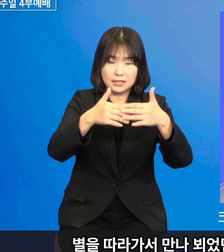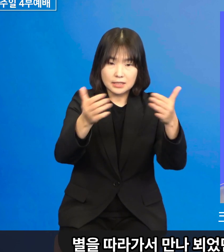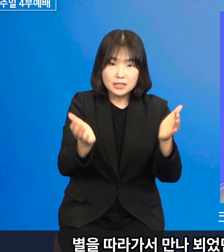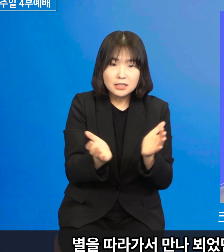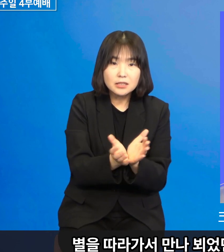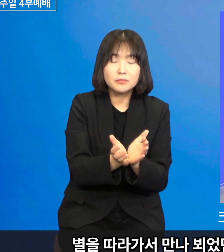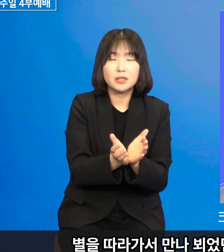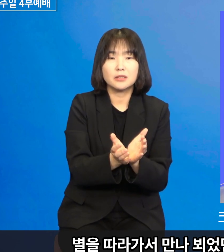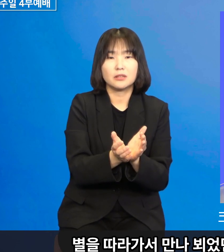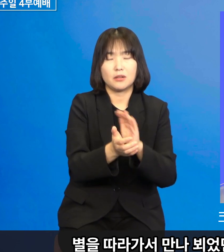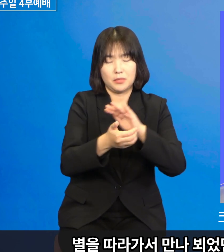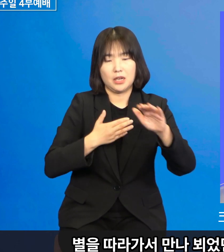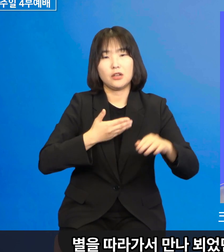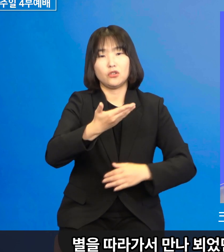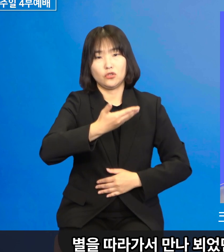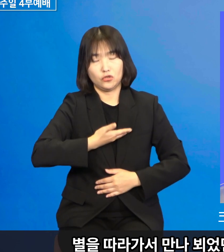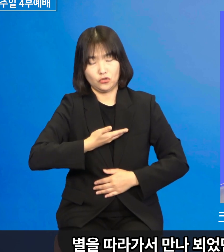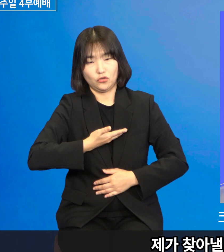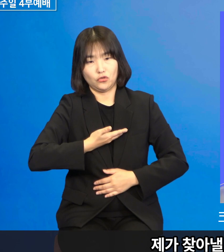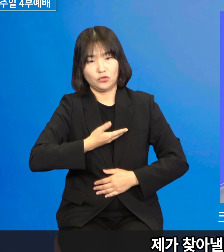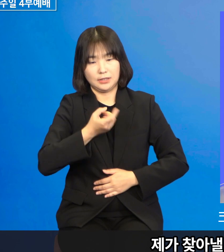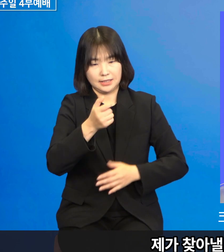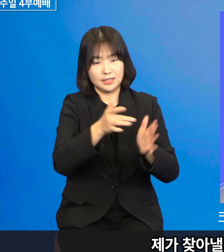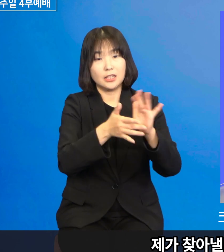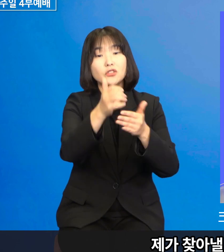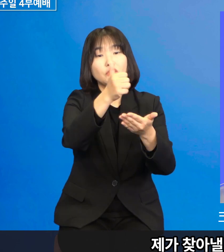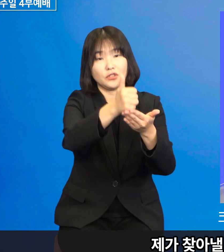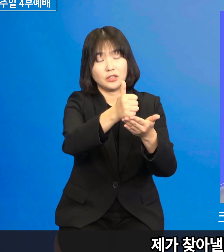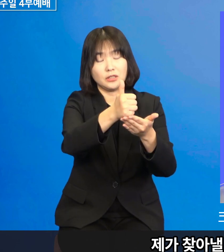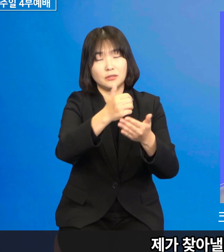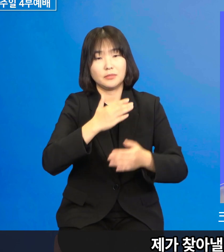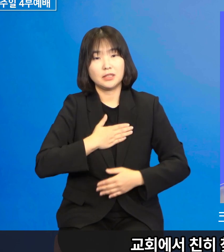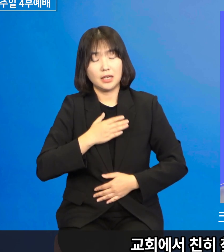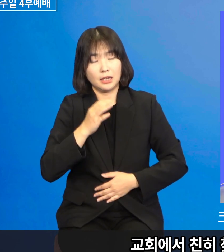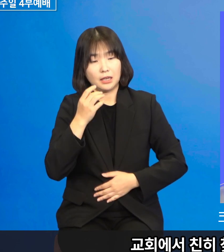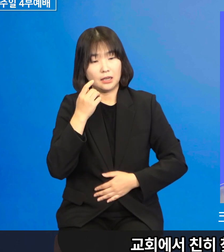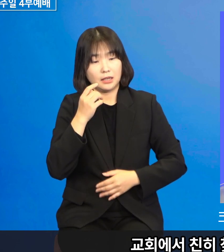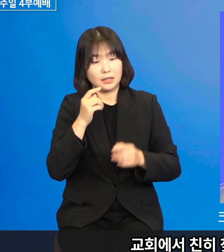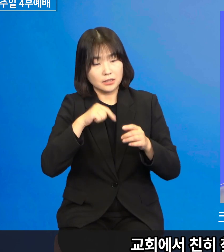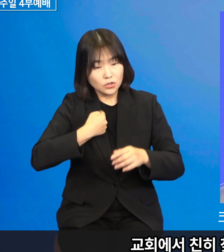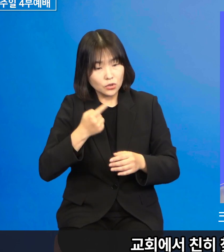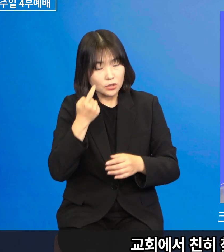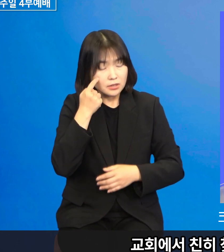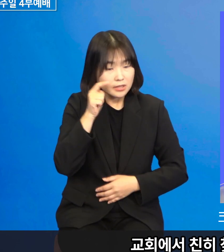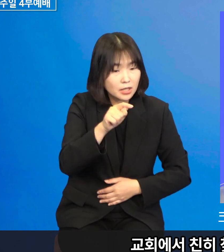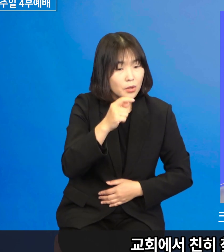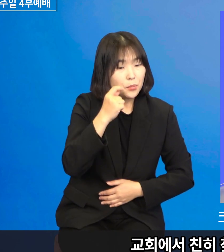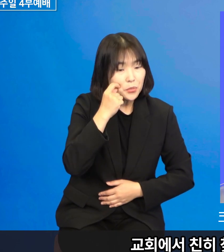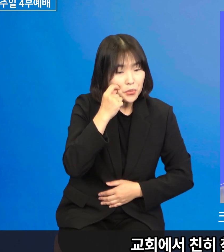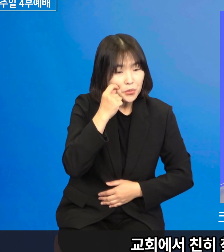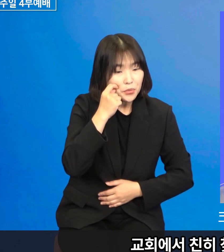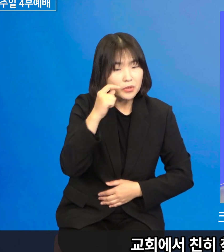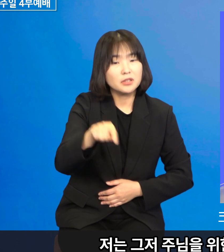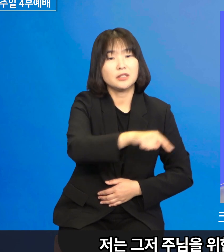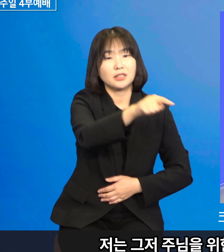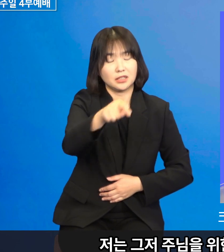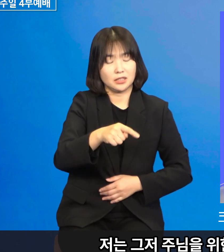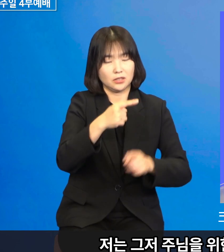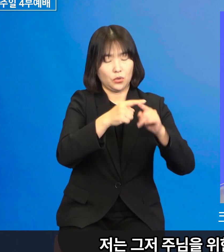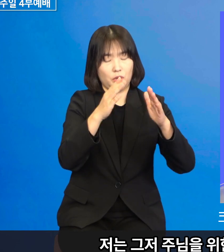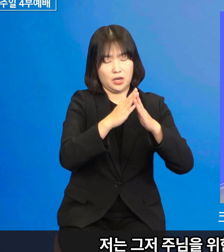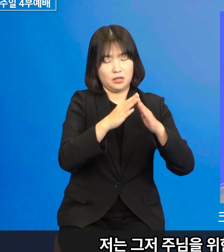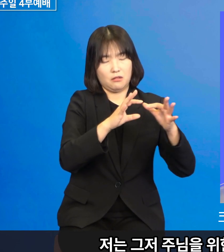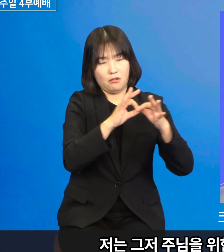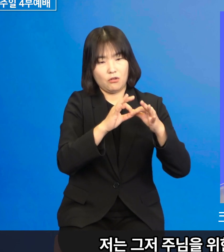작은 예수님들이셨습니다. 제가 찾아낼 수 없는 분들을 교회에서 친히 찾아 연결해 주시니 저는